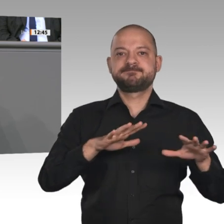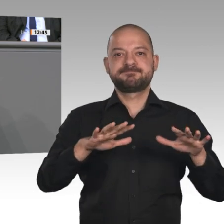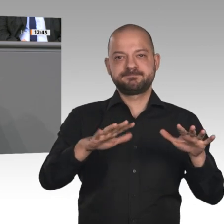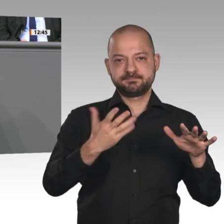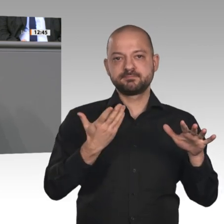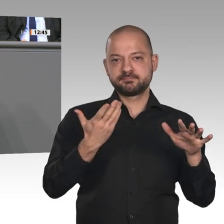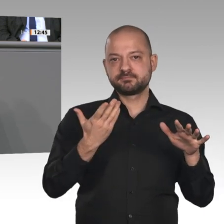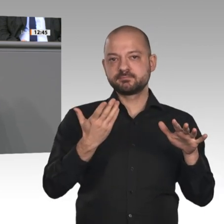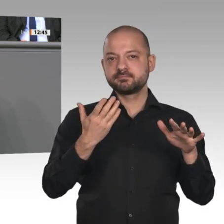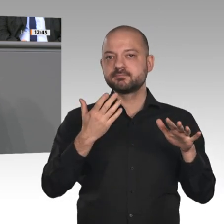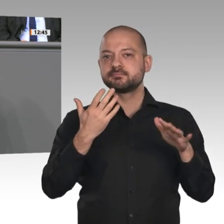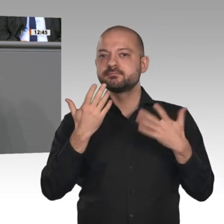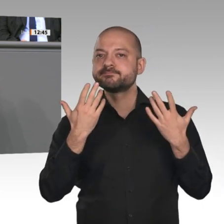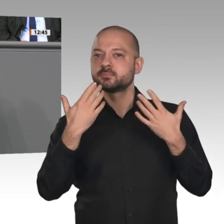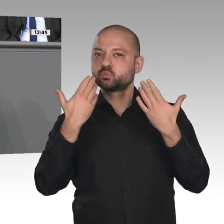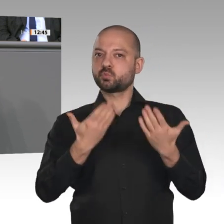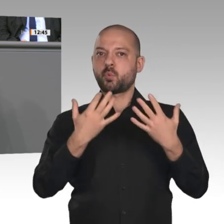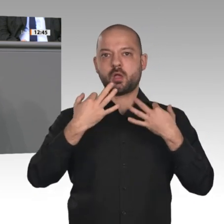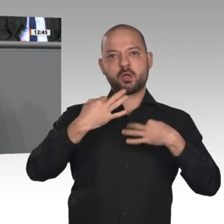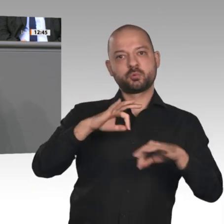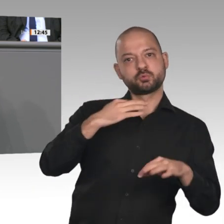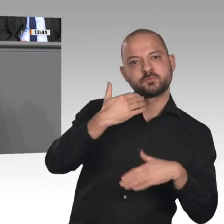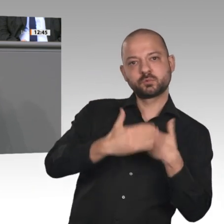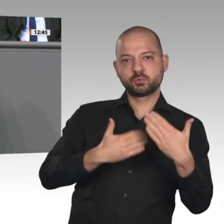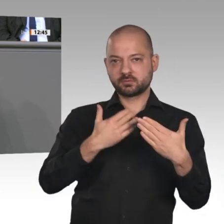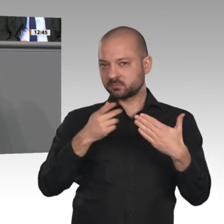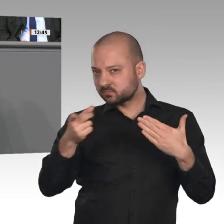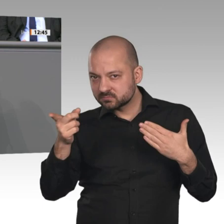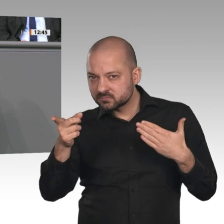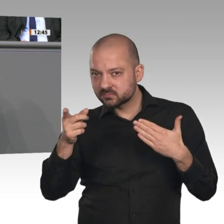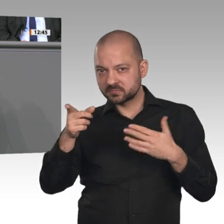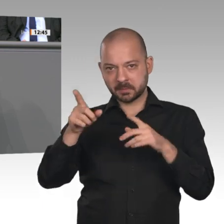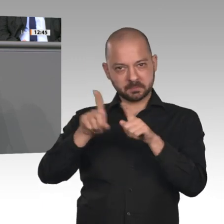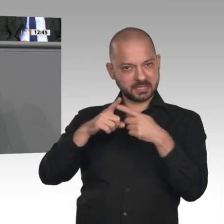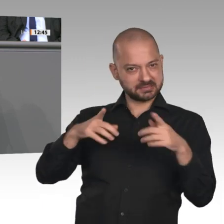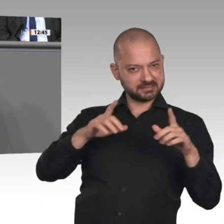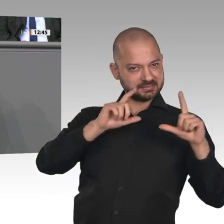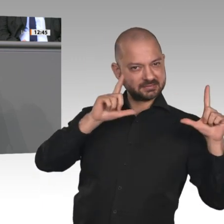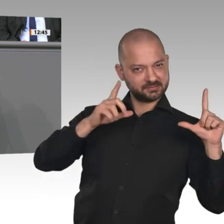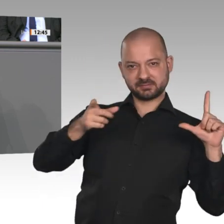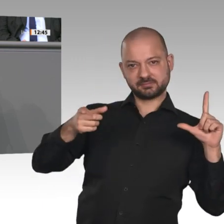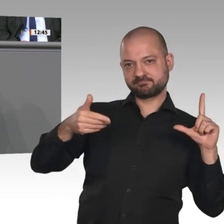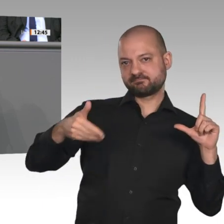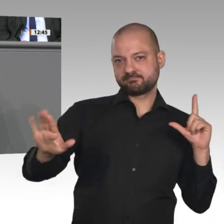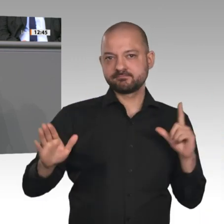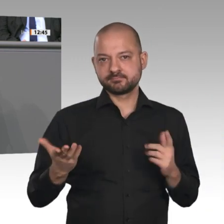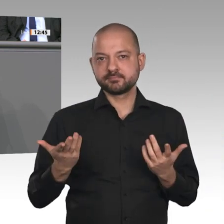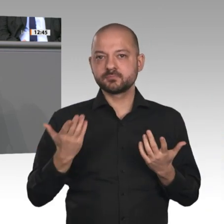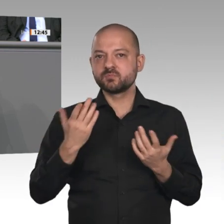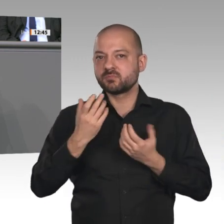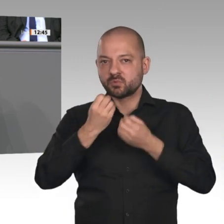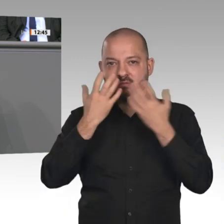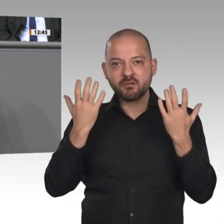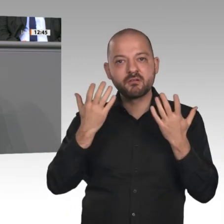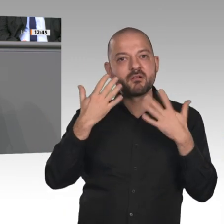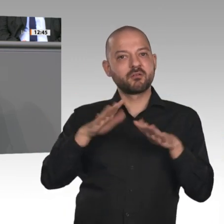sozialistische Diktatur der DDR aus diesen Mitteln gegen unliebsame Bürger von den Nationalsozialisten übernahm. Zwar bestimmt